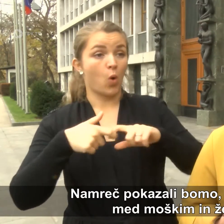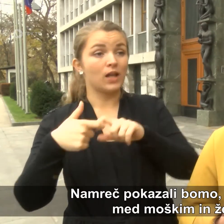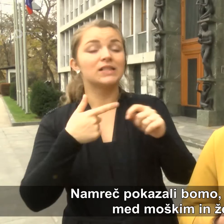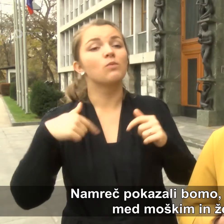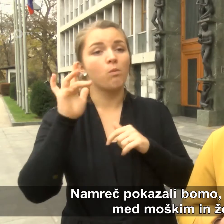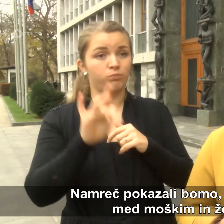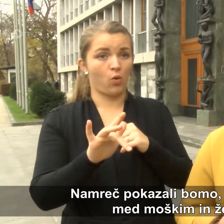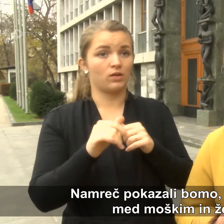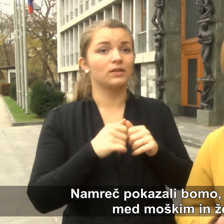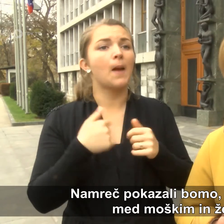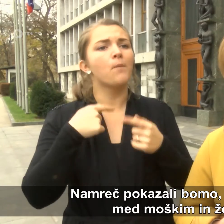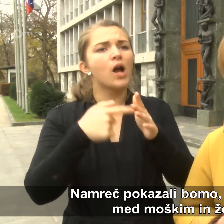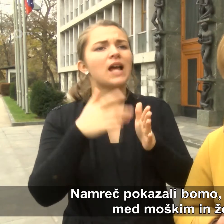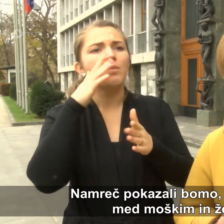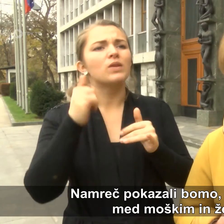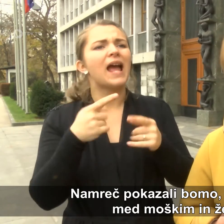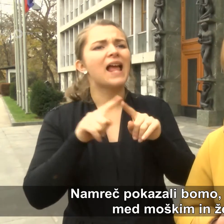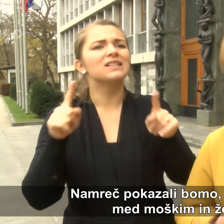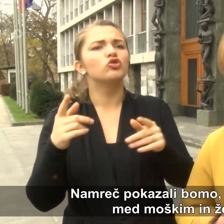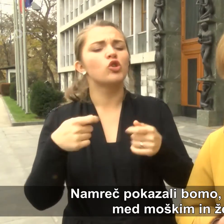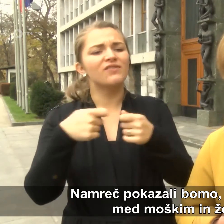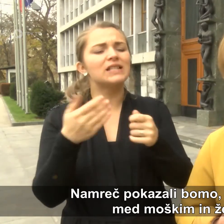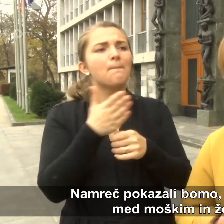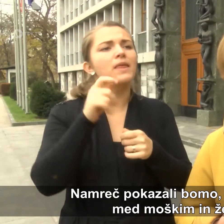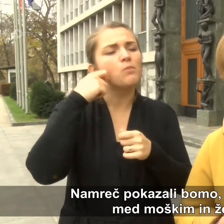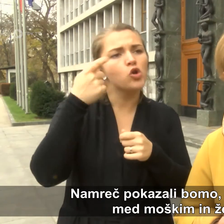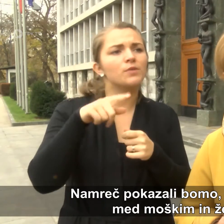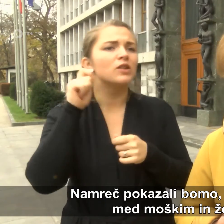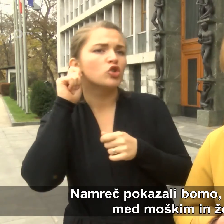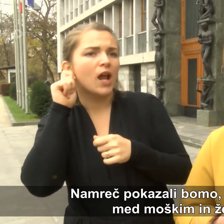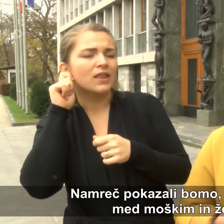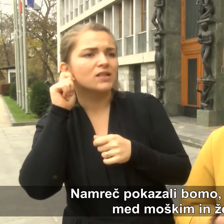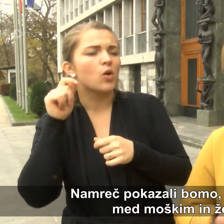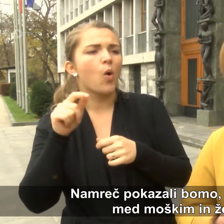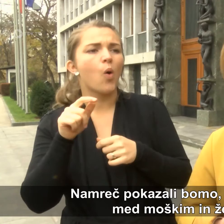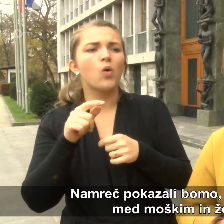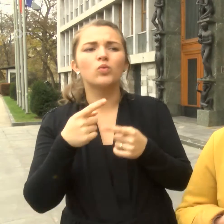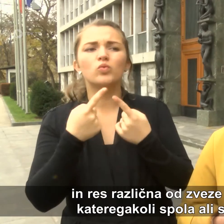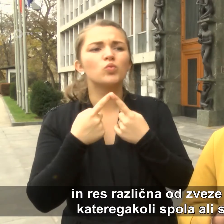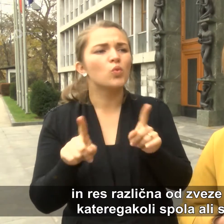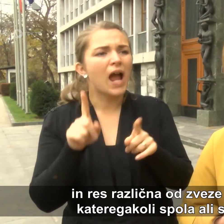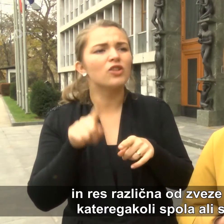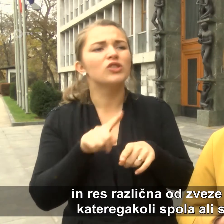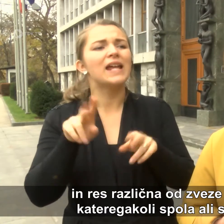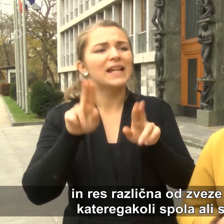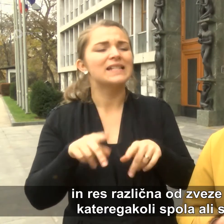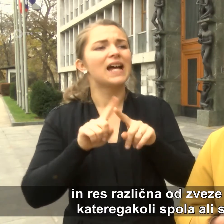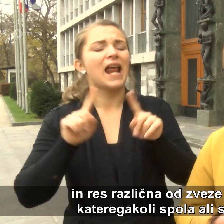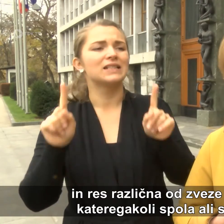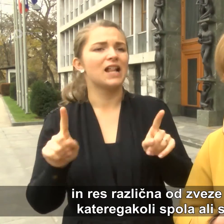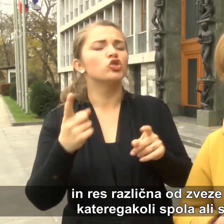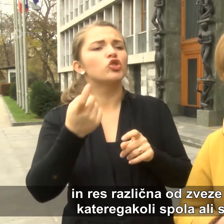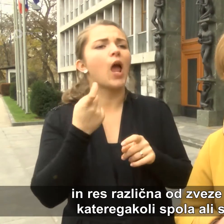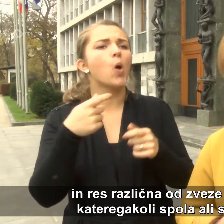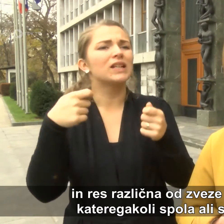je različnost zveze med moškim in ženska drugačna in res različna